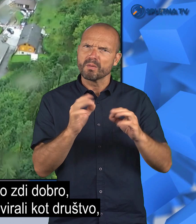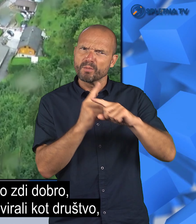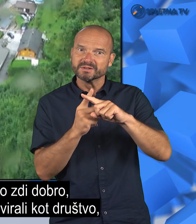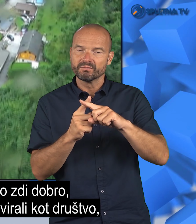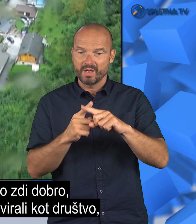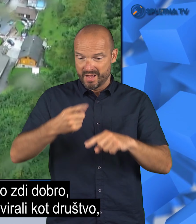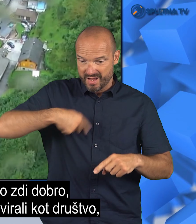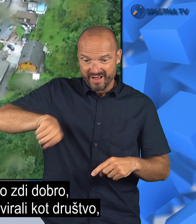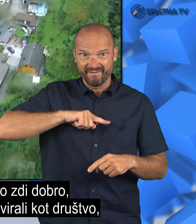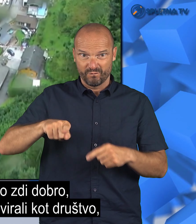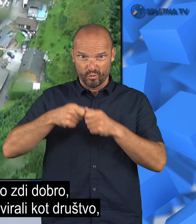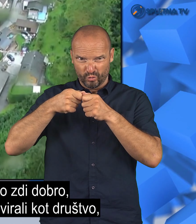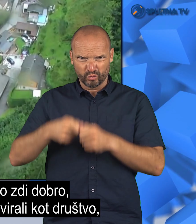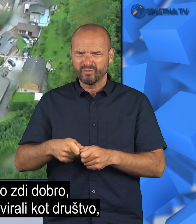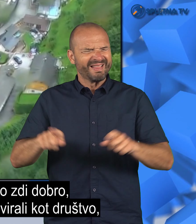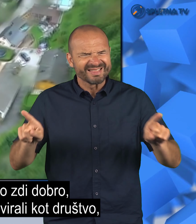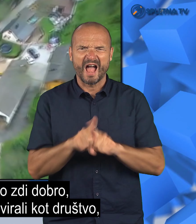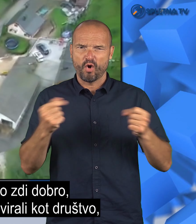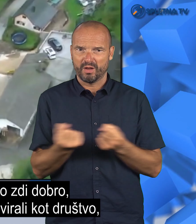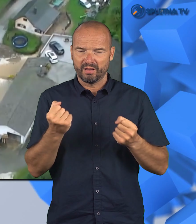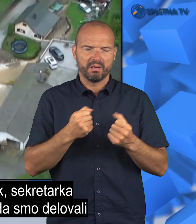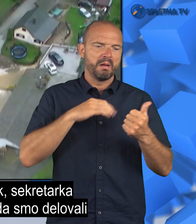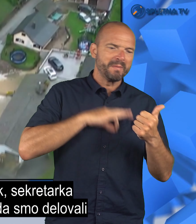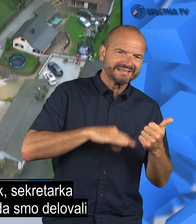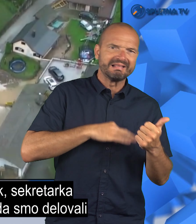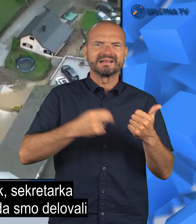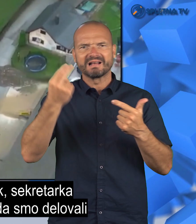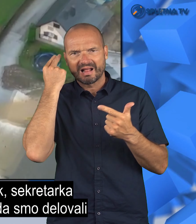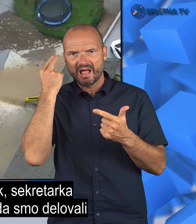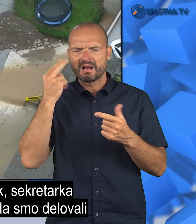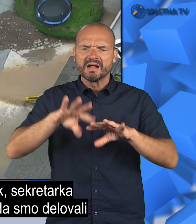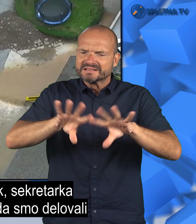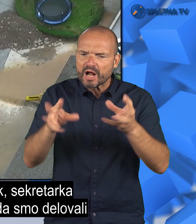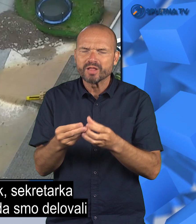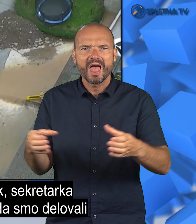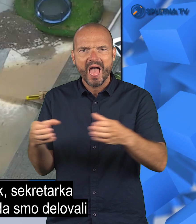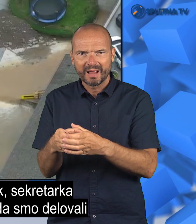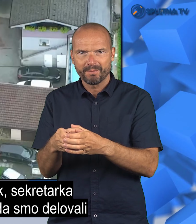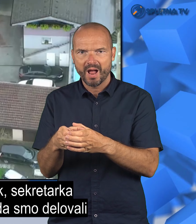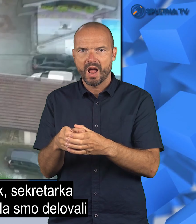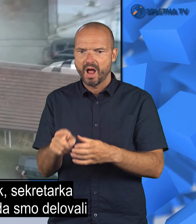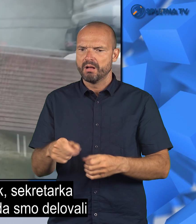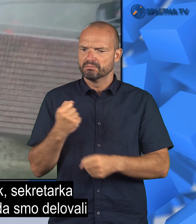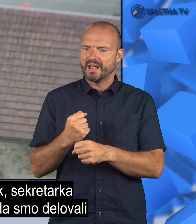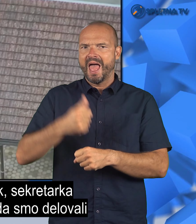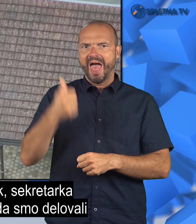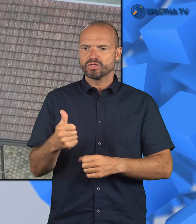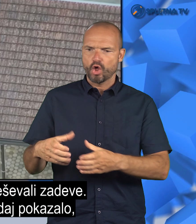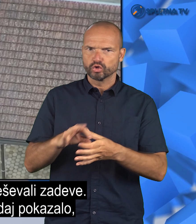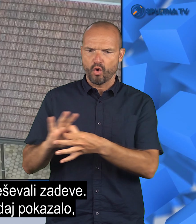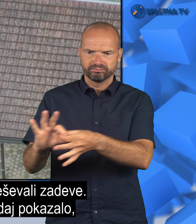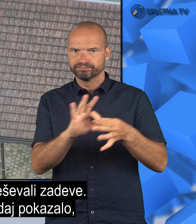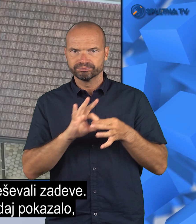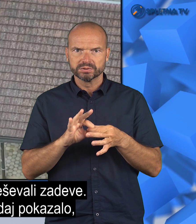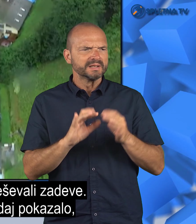zdi, da smo se takoj aktivirali kot društvo, kot predsednik, sekretarka pa celotna ekipa, da smo delovali